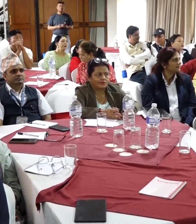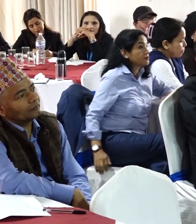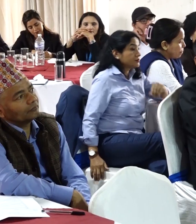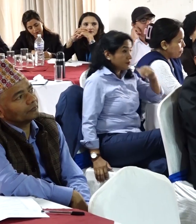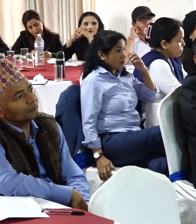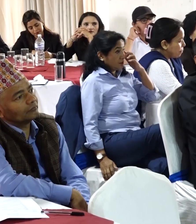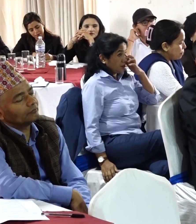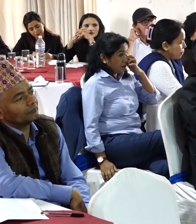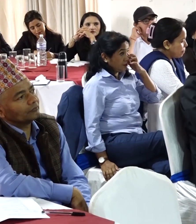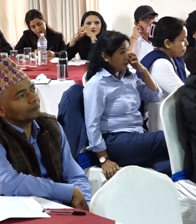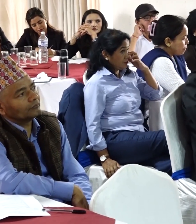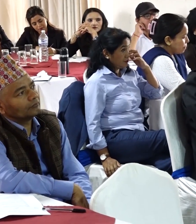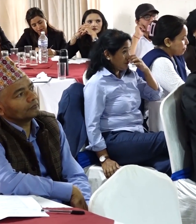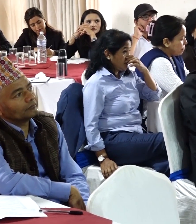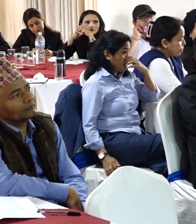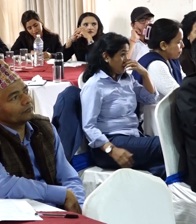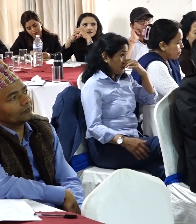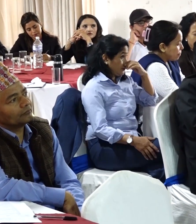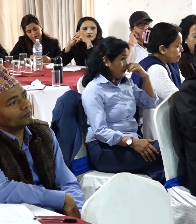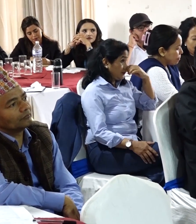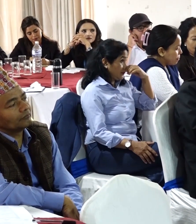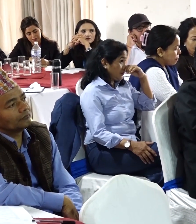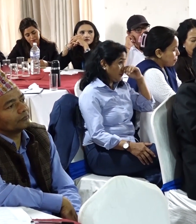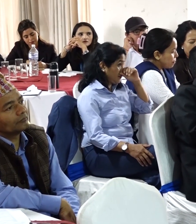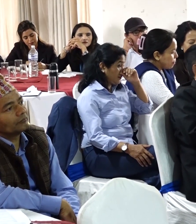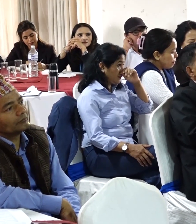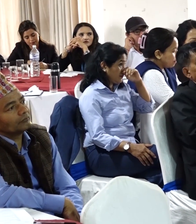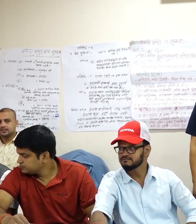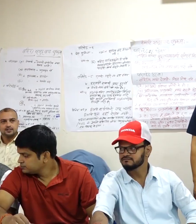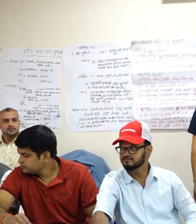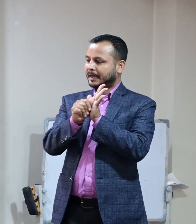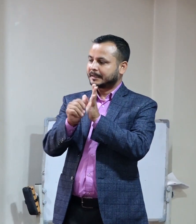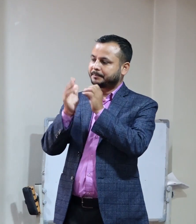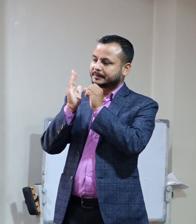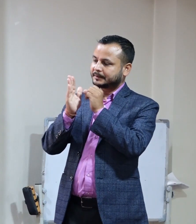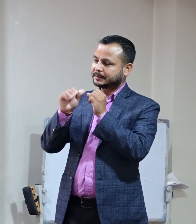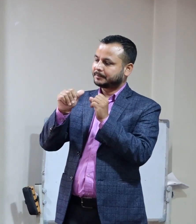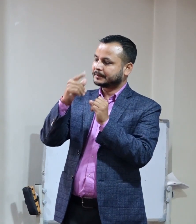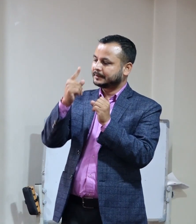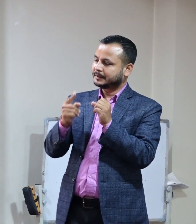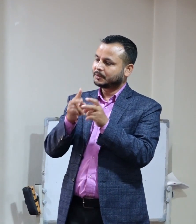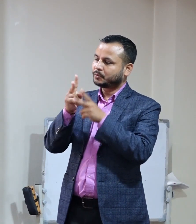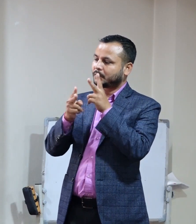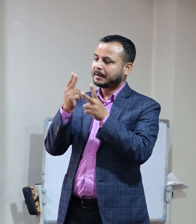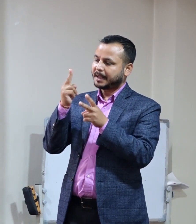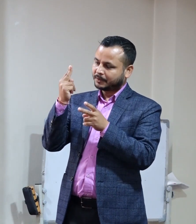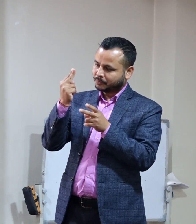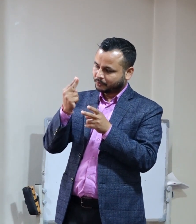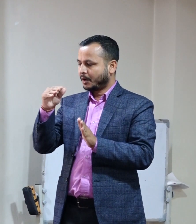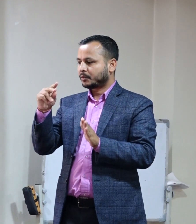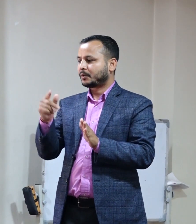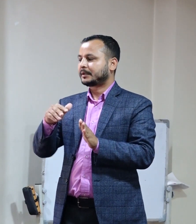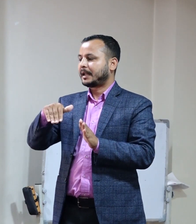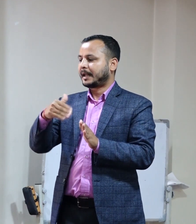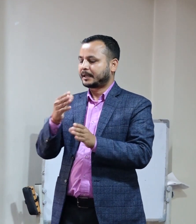प्रमाणीकरण तथा लाइसेन्स सम्बन्धी व्यवस्था कुन निकायको जिम्मेवारी हो भन्ने अन्यलता रहेको छ। अगाडि धेरै कुराहरू आयो,